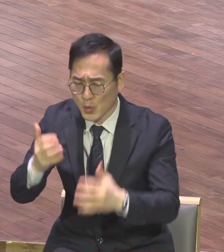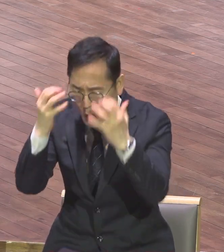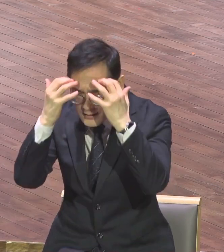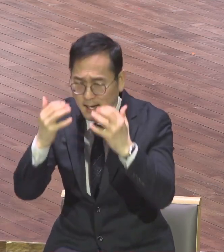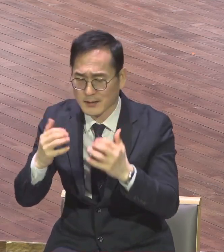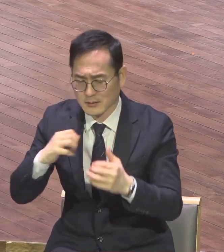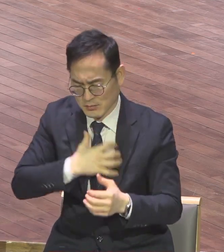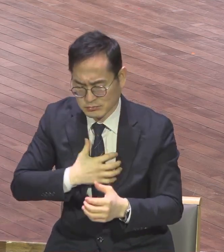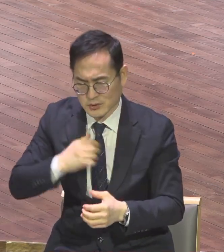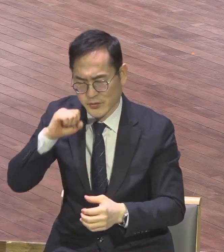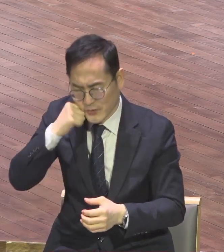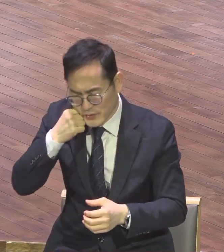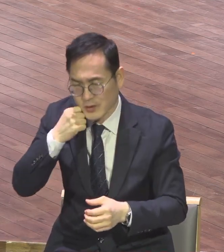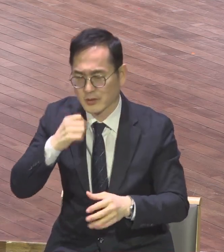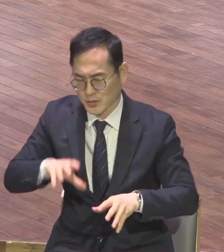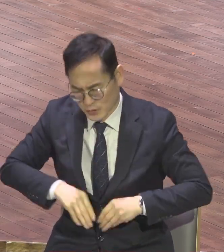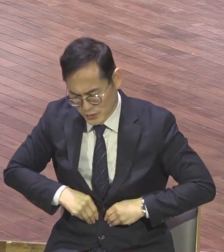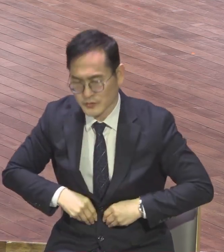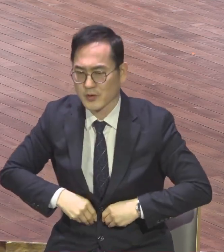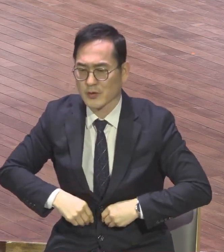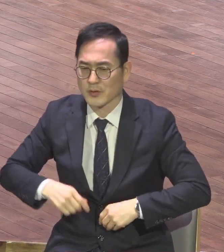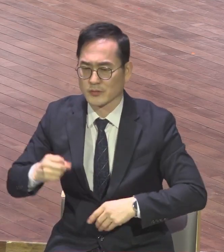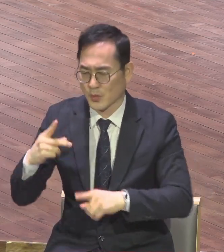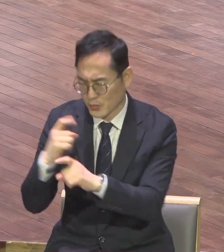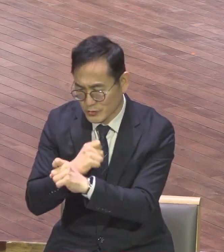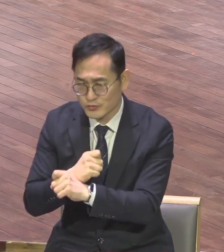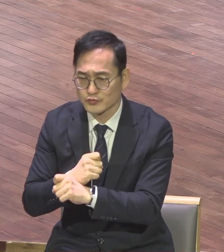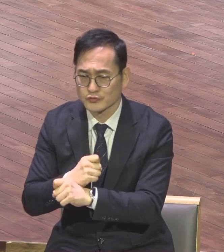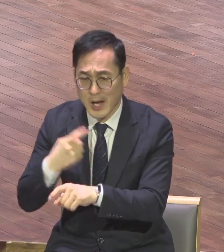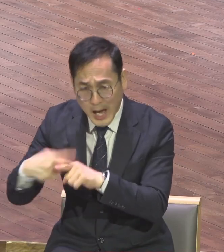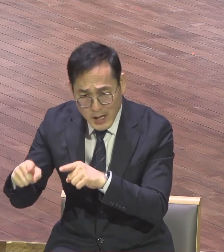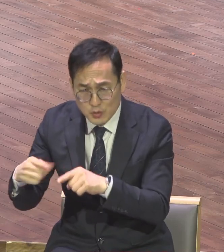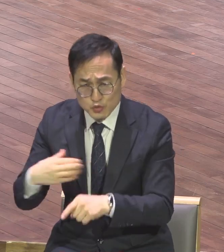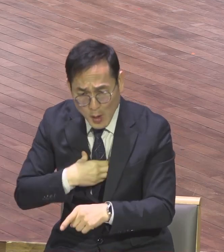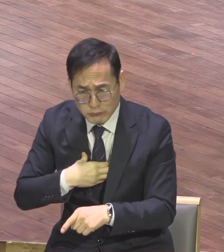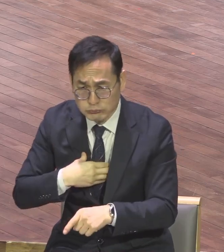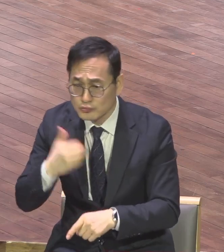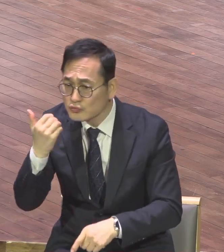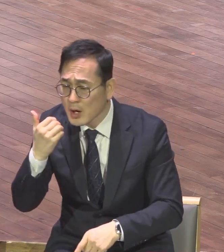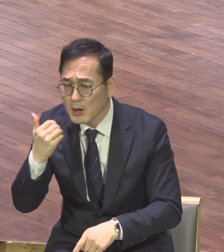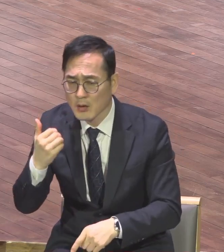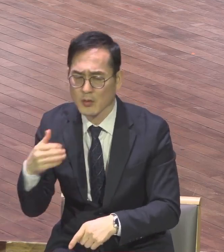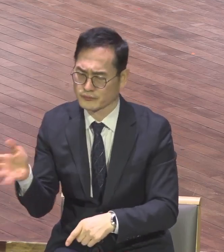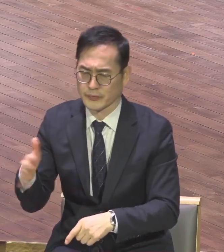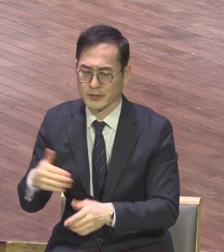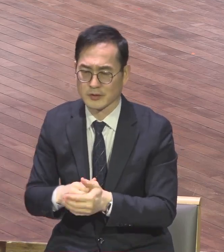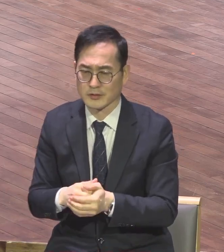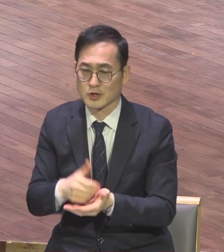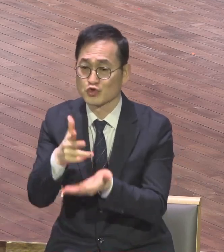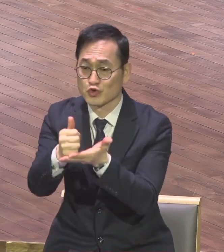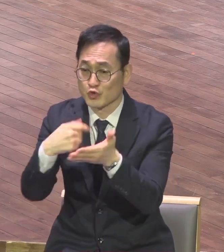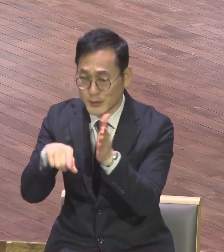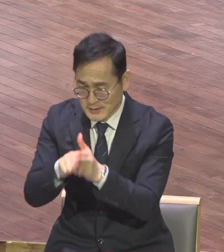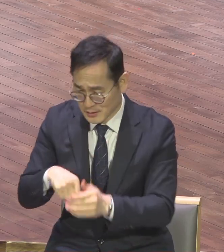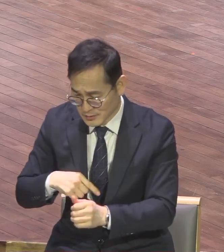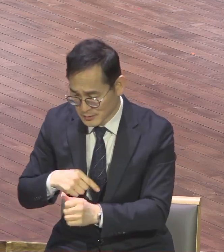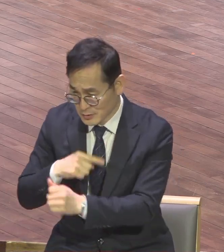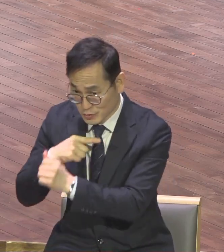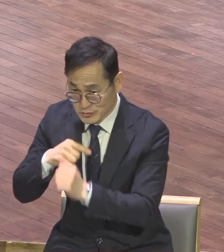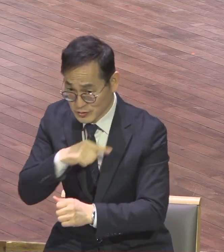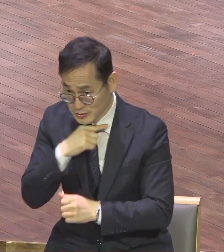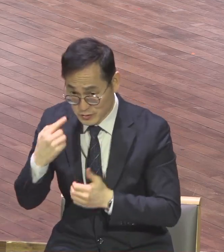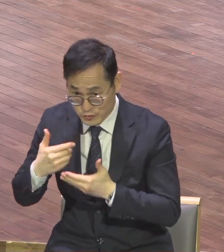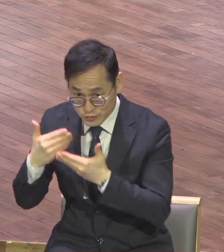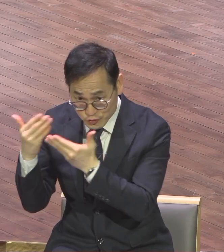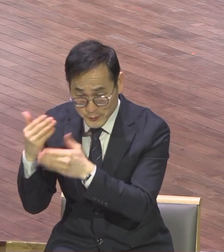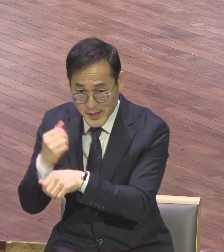공고나 박해나 기근이나 적신이나 위험이나 칼이랴. 기록된 바 우리가 종일 주를 위하여 죽임을 당하게 되며